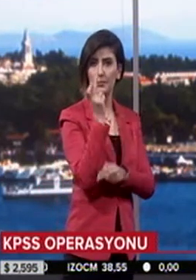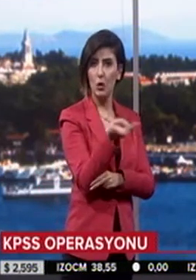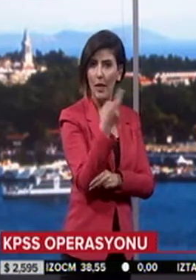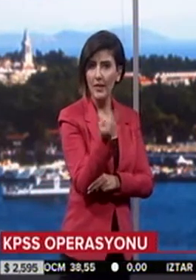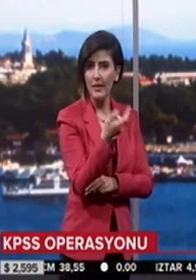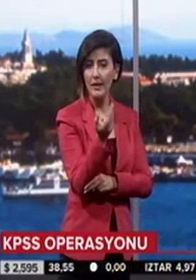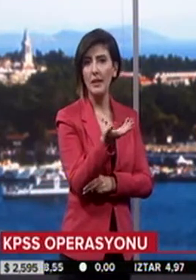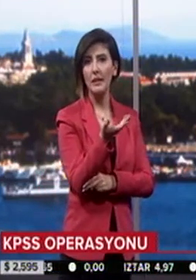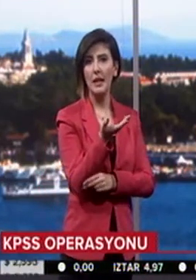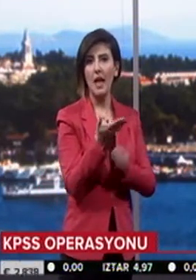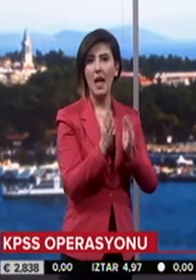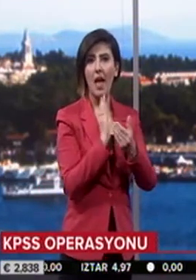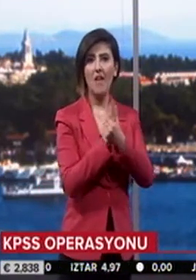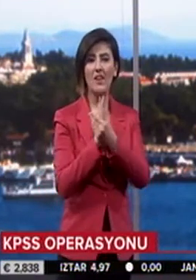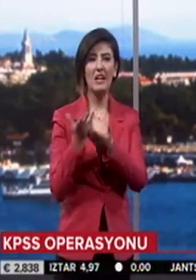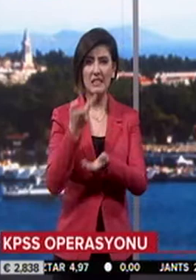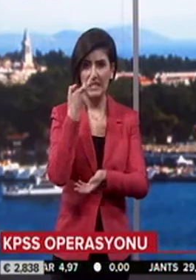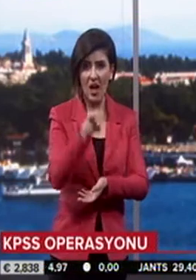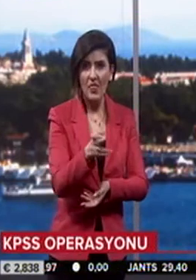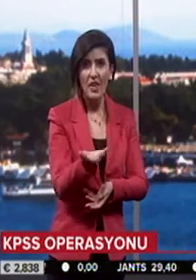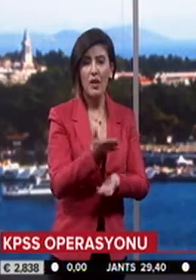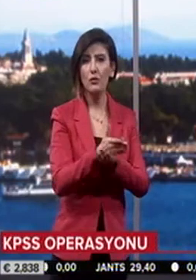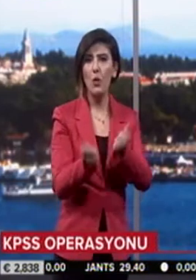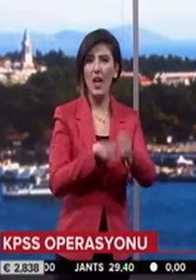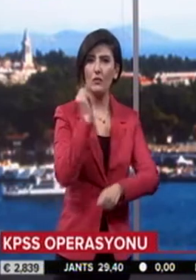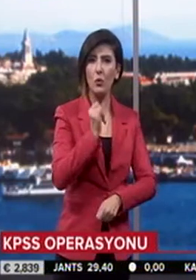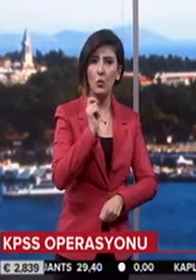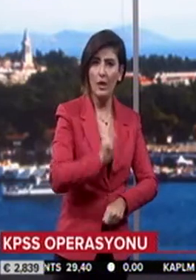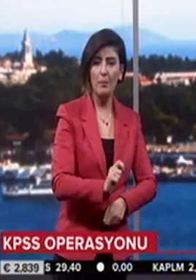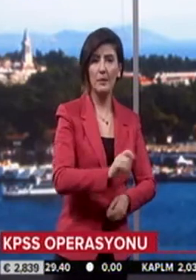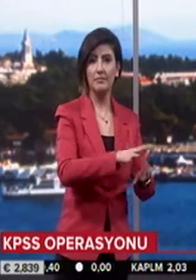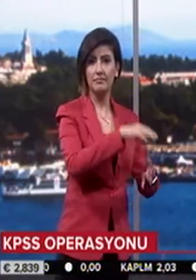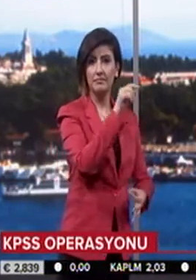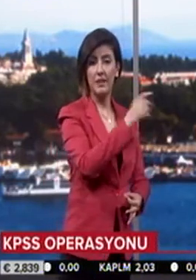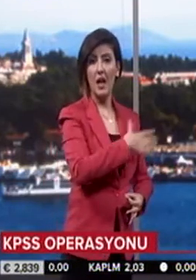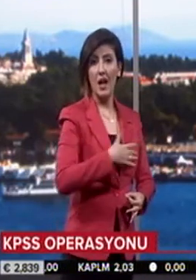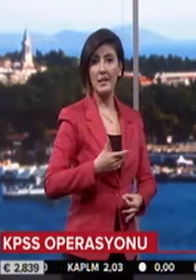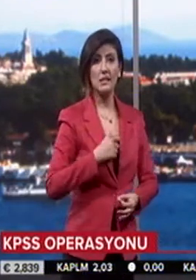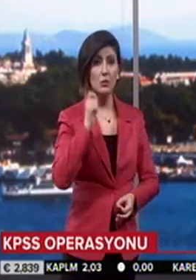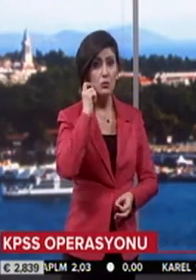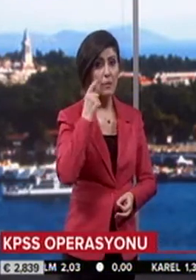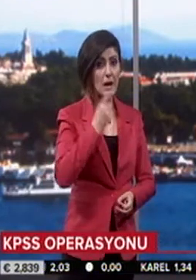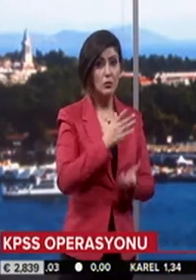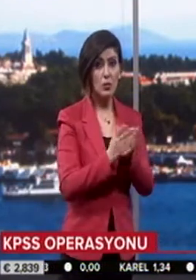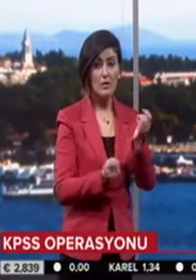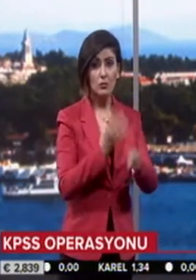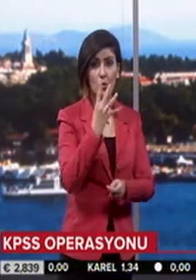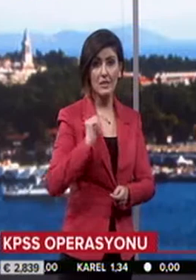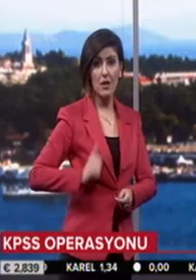dolandırıcılık, evrakta sahtecilik ve görevi kötüye kullanmakla suçlanan zanlılar, anayasal suçlara bakmakla görevli 4 savcı